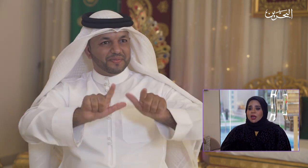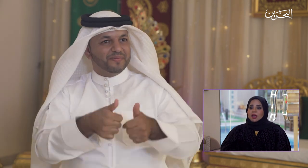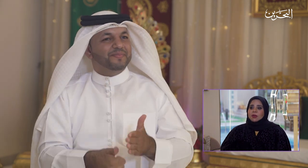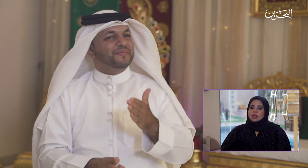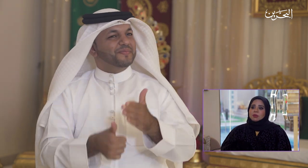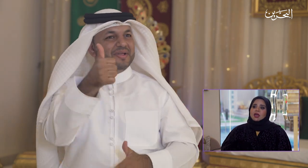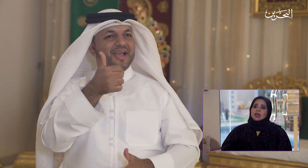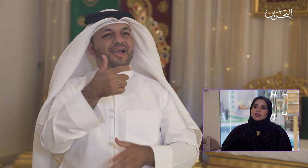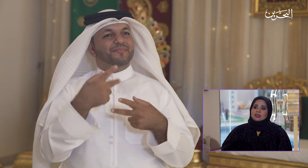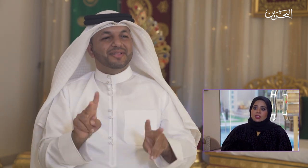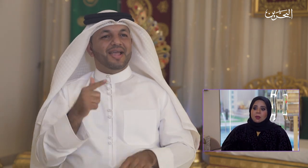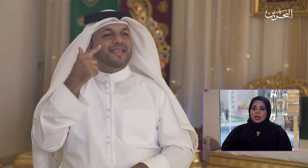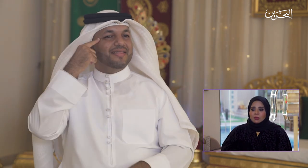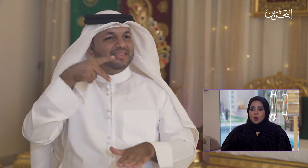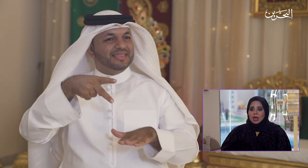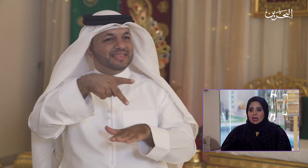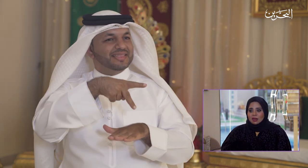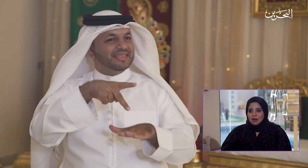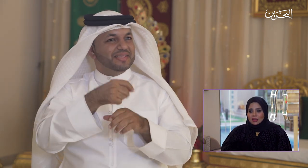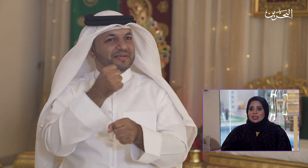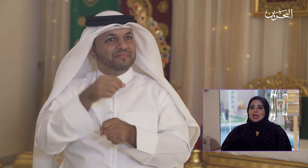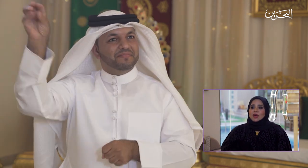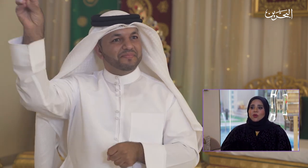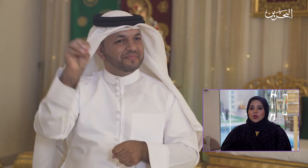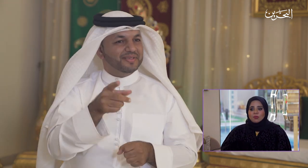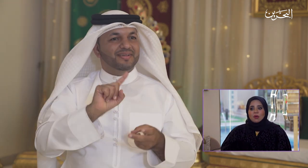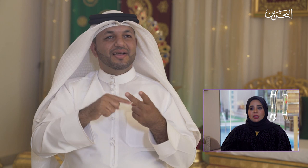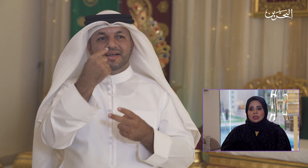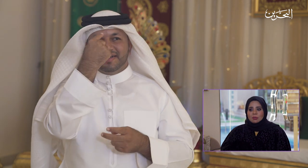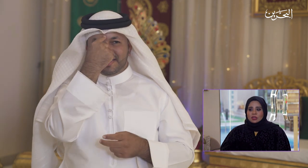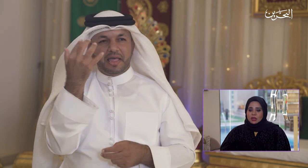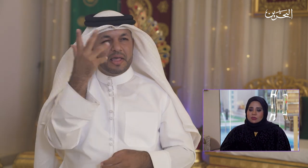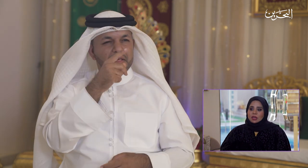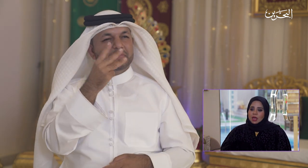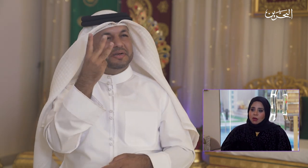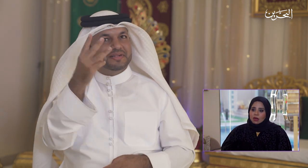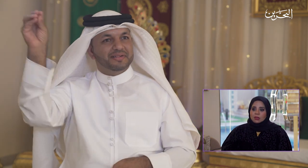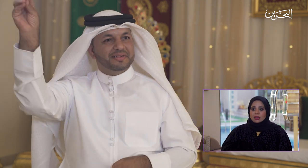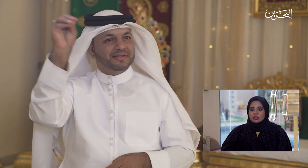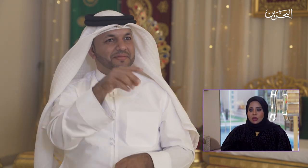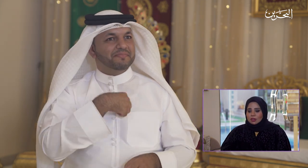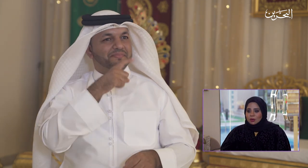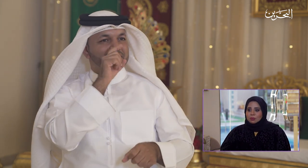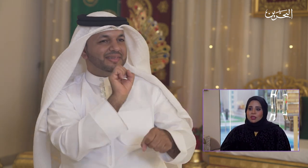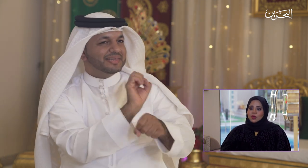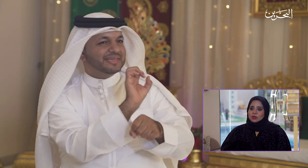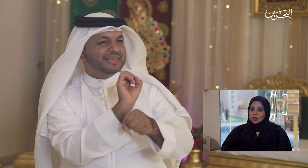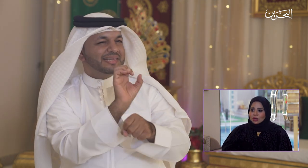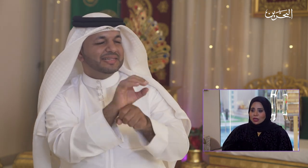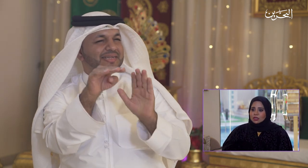2014 هني بدأ ينشأ مكتبة ومحل الخاص، وعقب قام يجيب أشخاص من العمالة من الجالية الفلبينية والجالية الهندية، قام